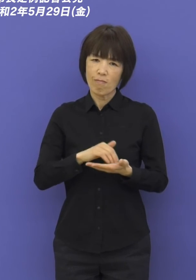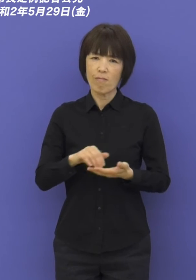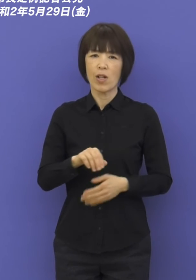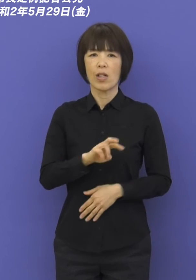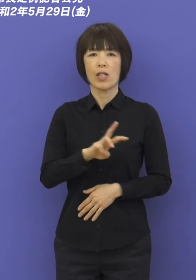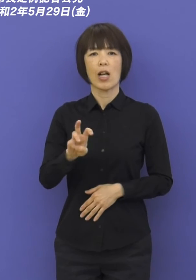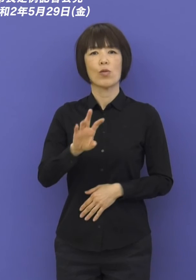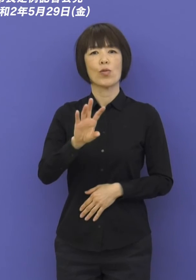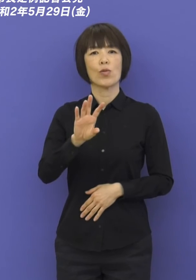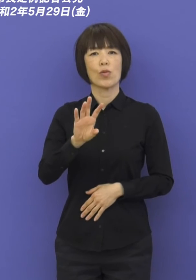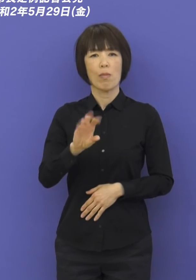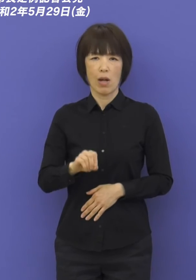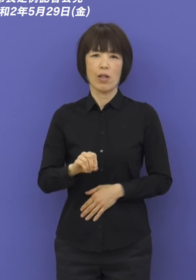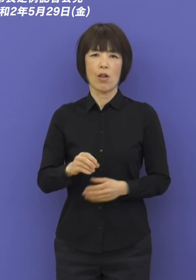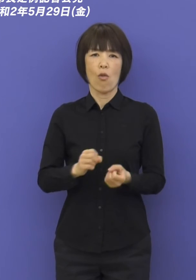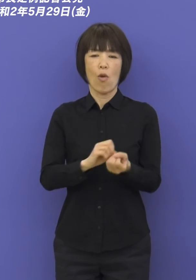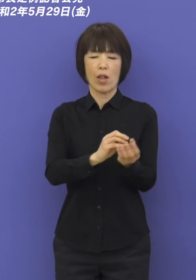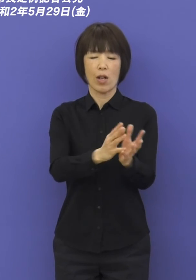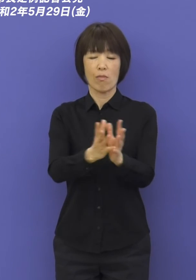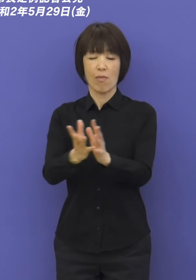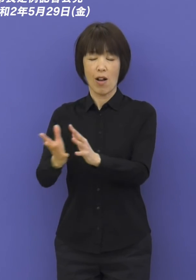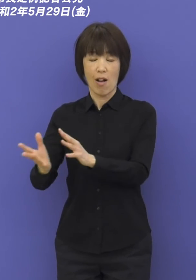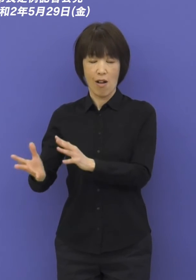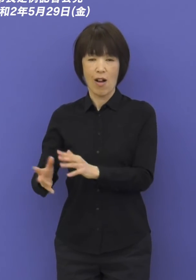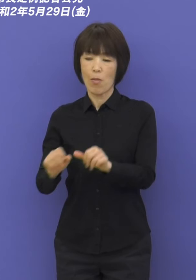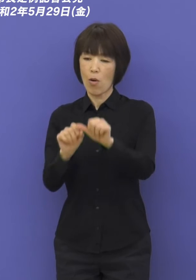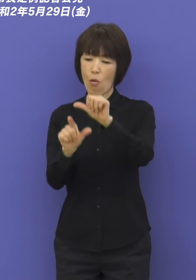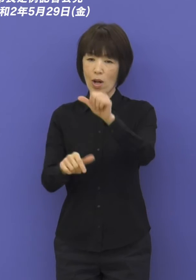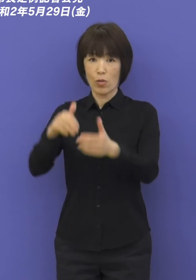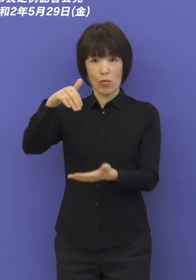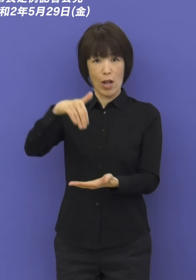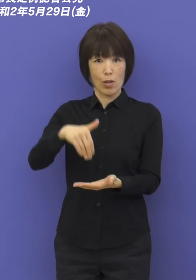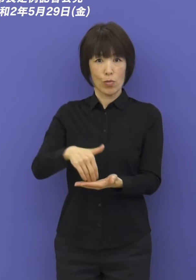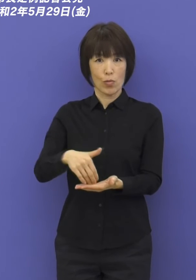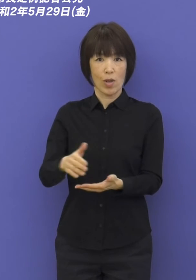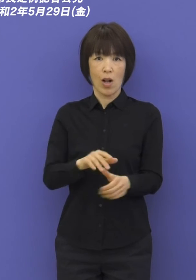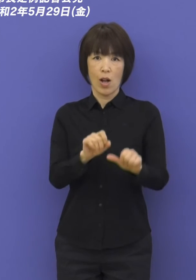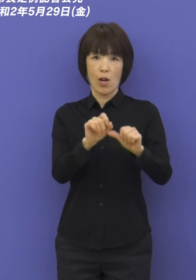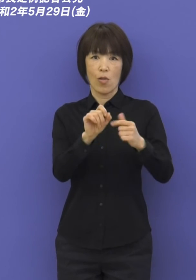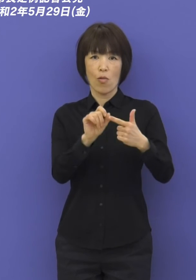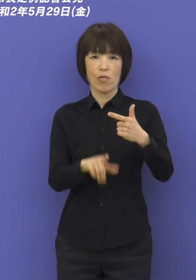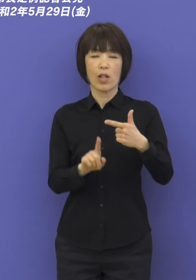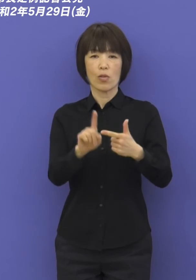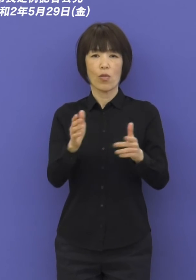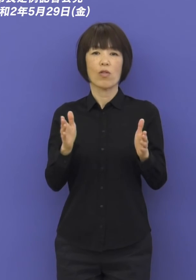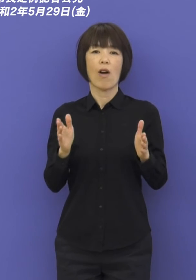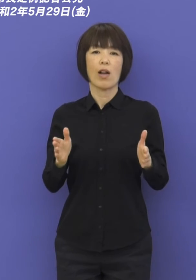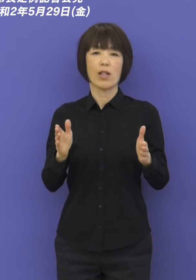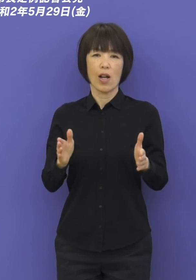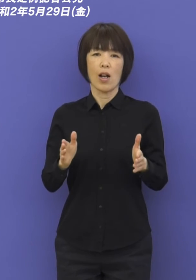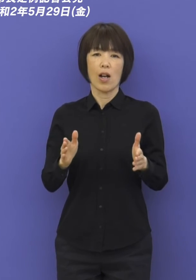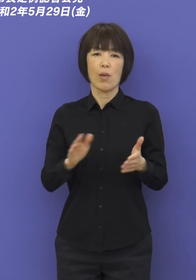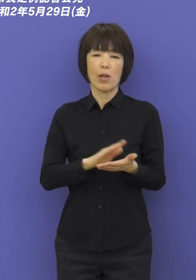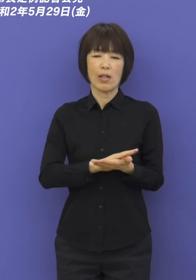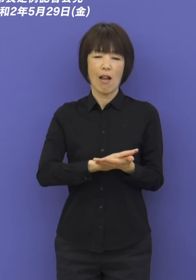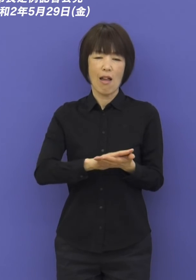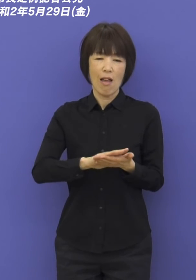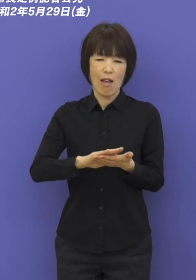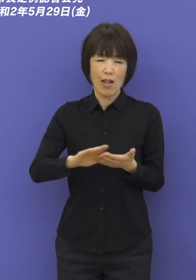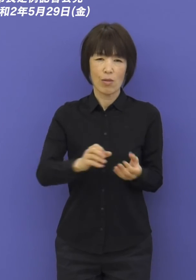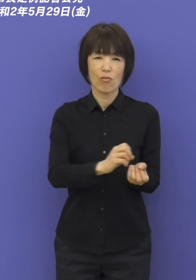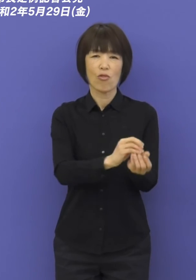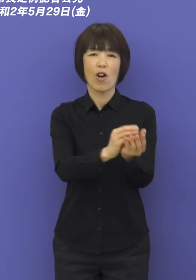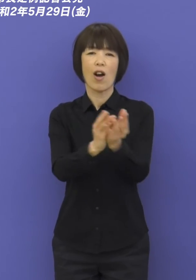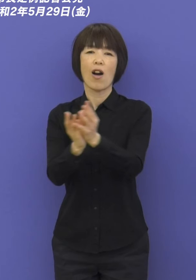株、30万本の花菖蒲が5月下旬から6月上旬にかけて見頃を迎え